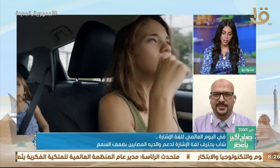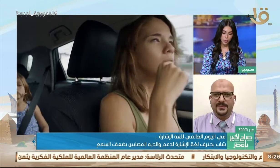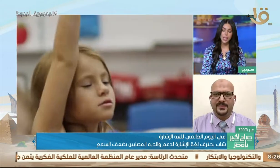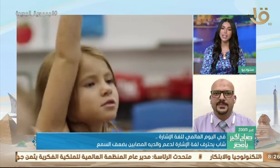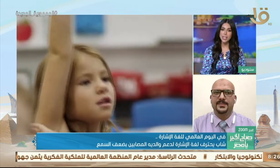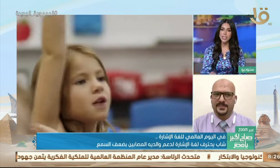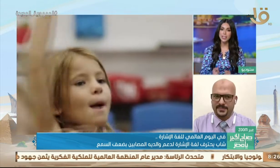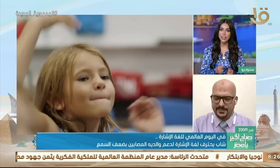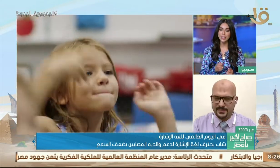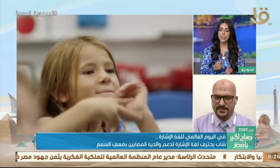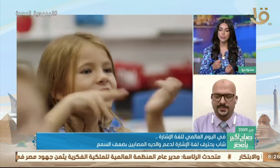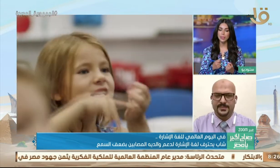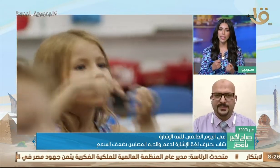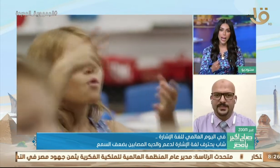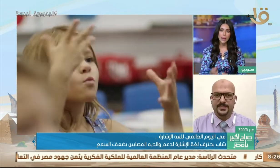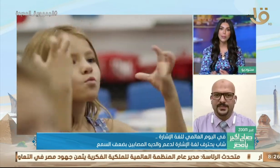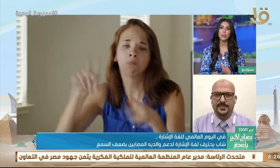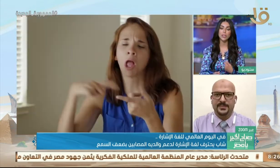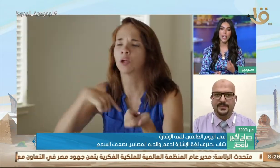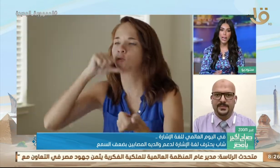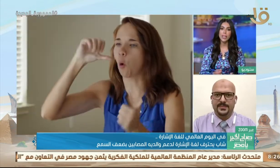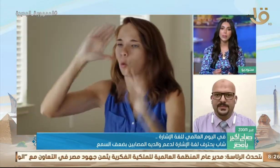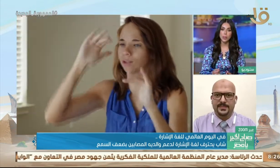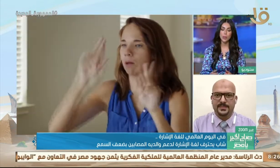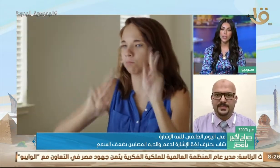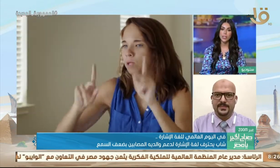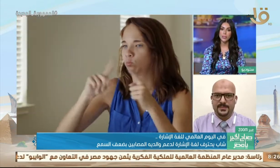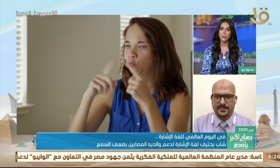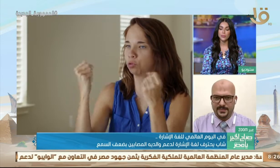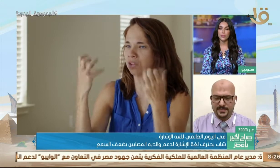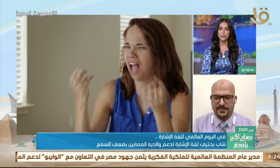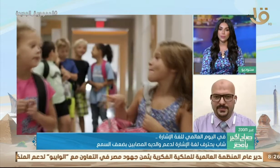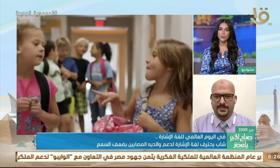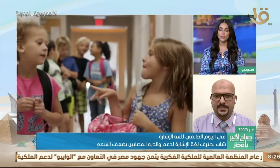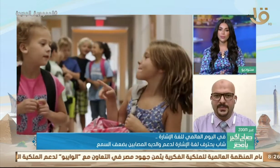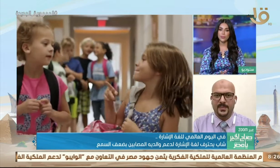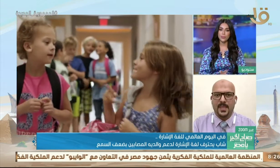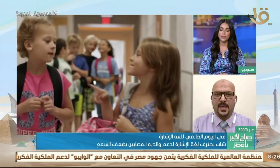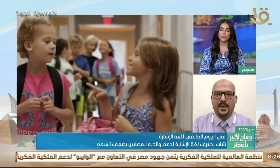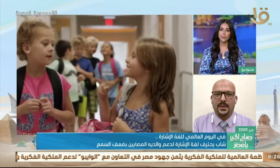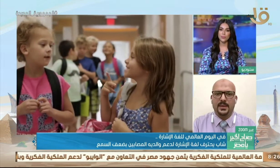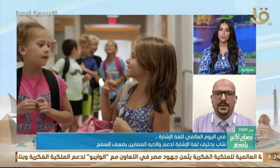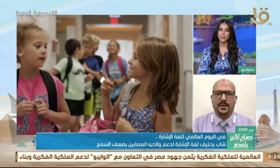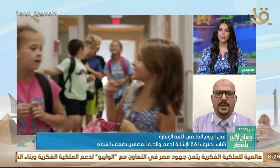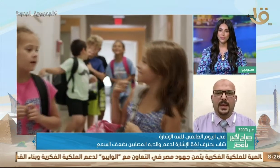والمشاعر جزء اساسي انك تتعامل وتتعلم اللغة دي؟